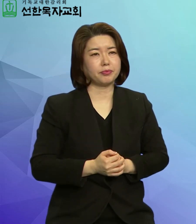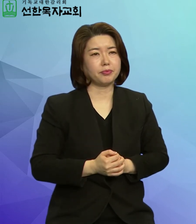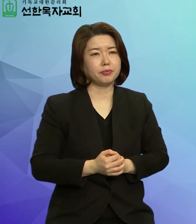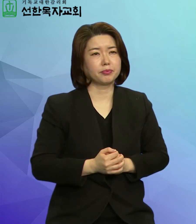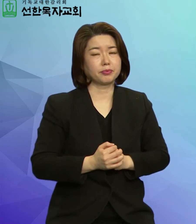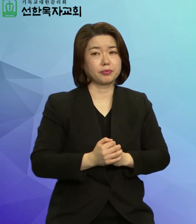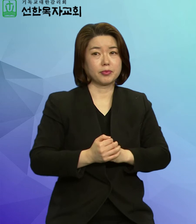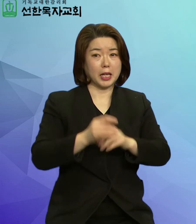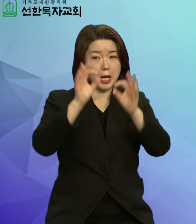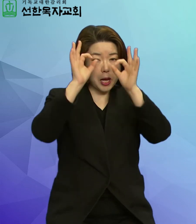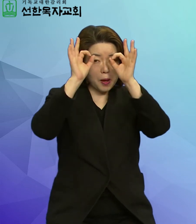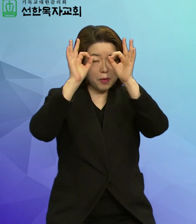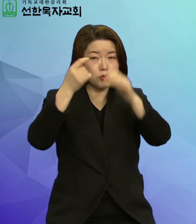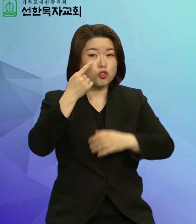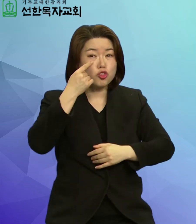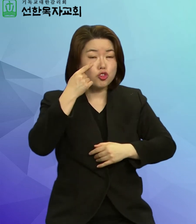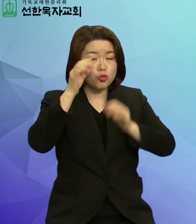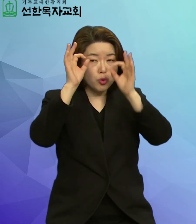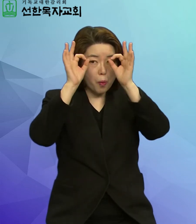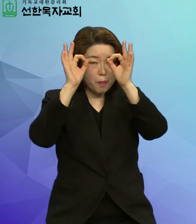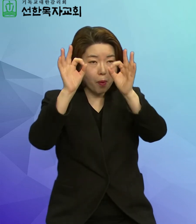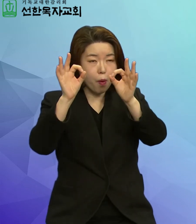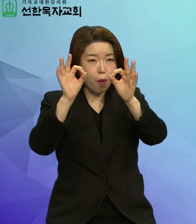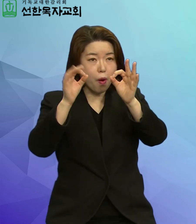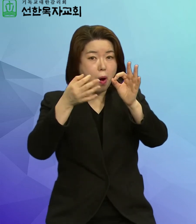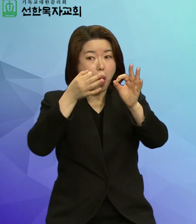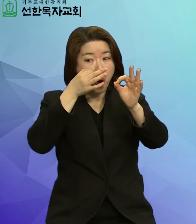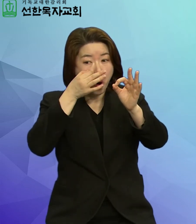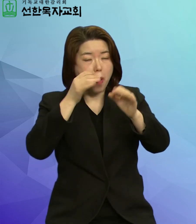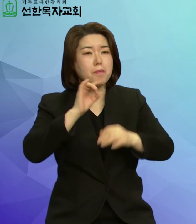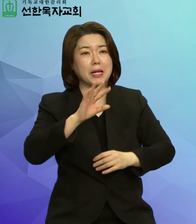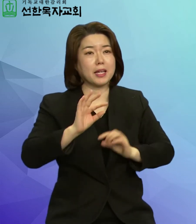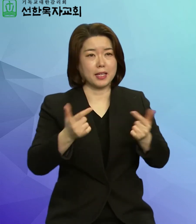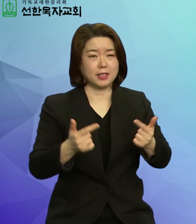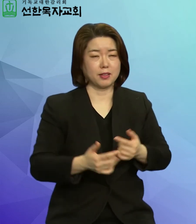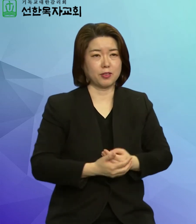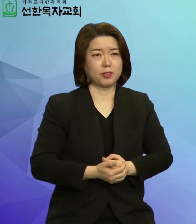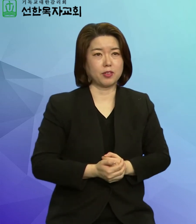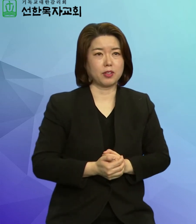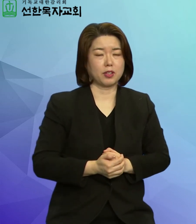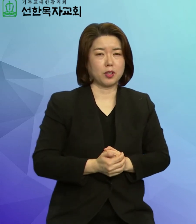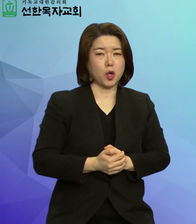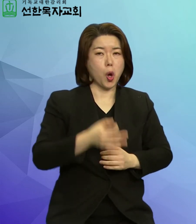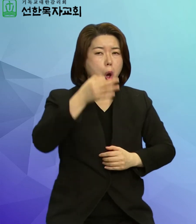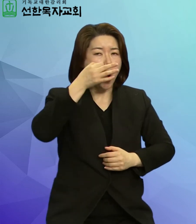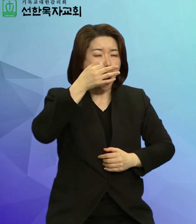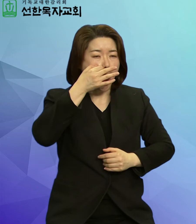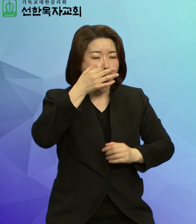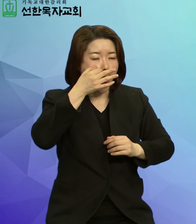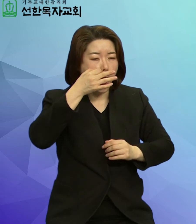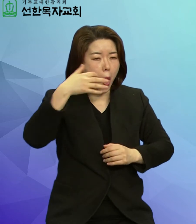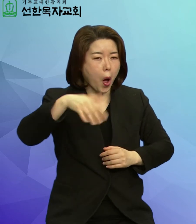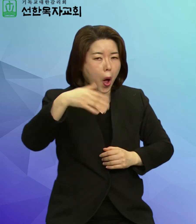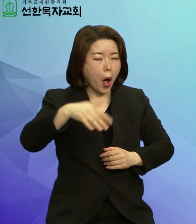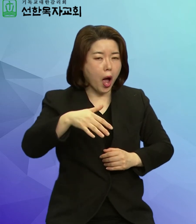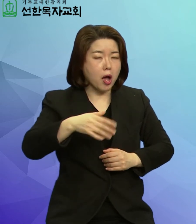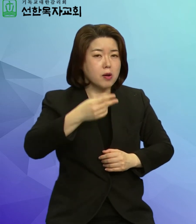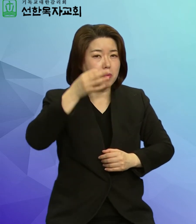그는 보는 것만 본 사람이 아닙니다. 눈으로 보이는 것만 본 게 아니에요. 보이지 않는